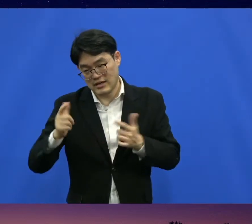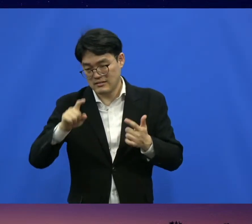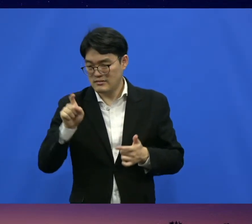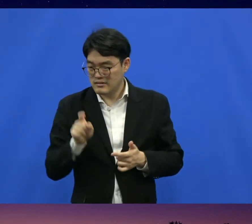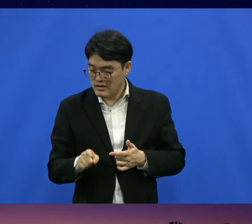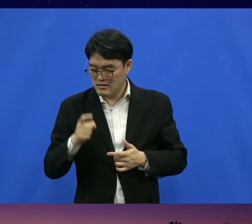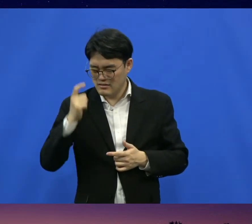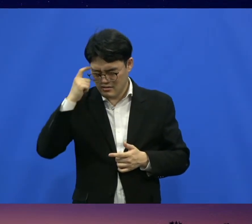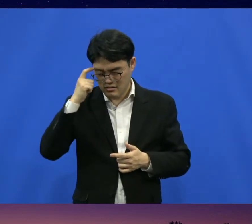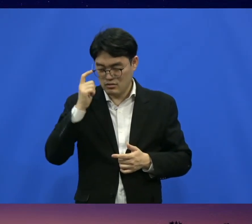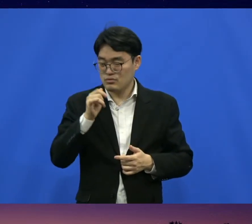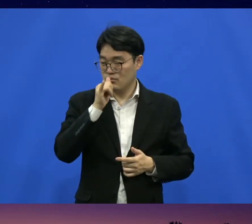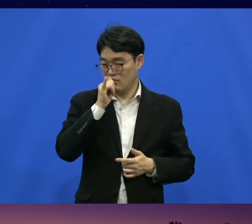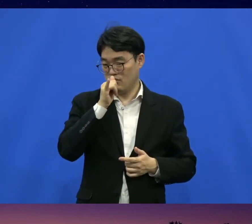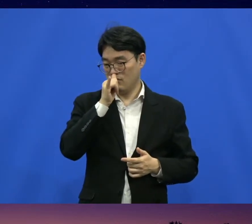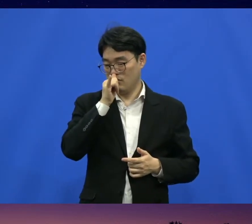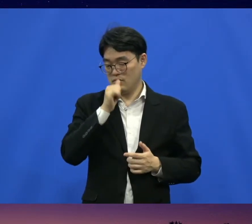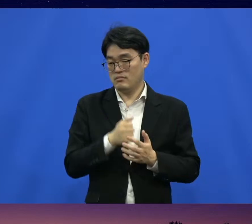여러분.